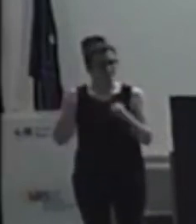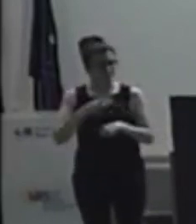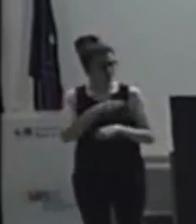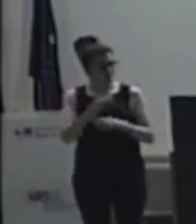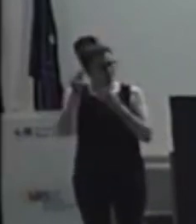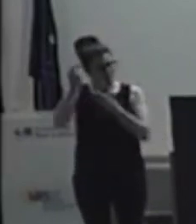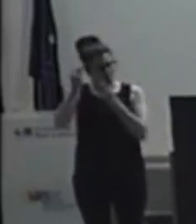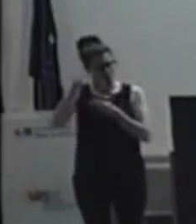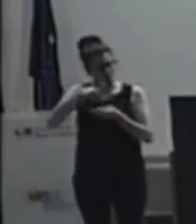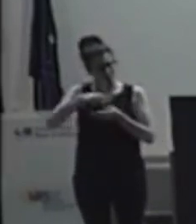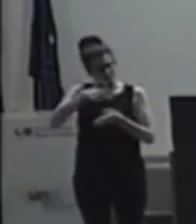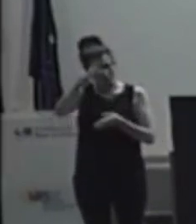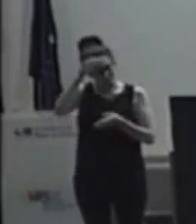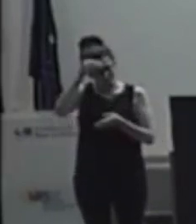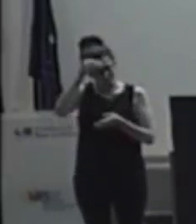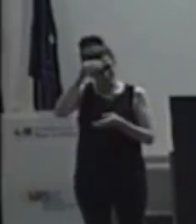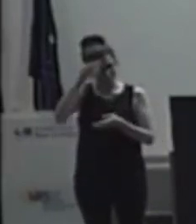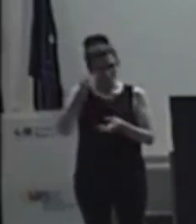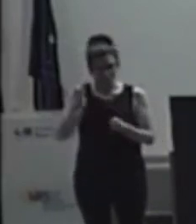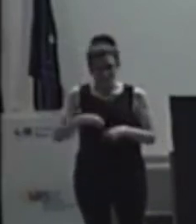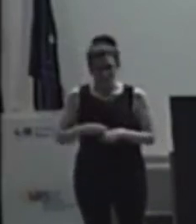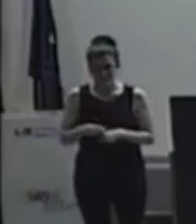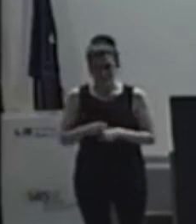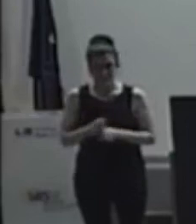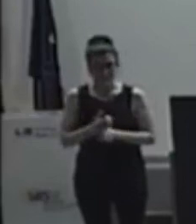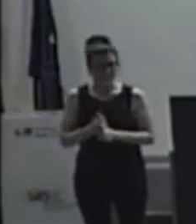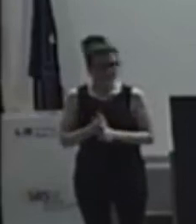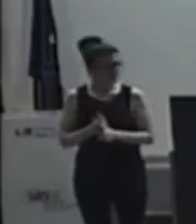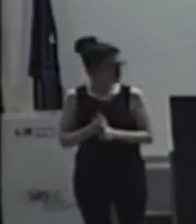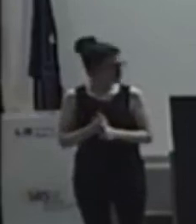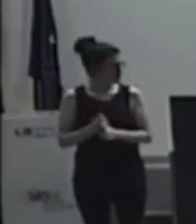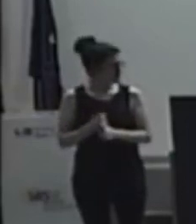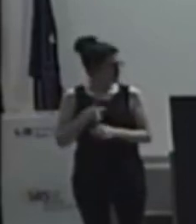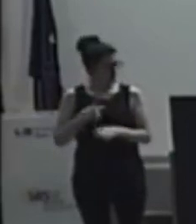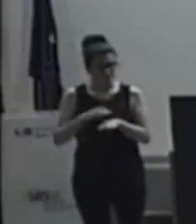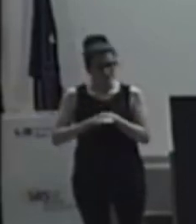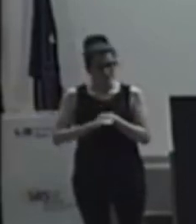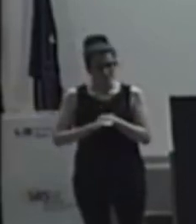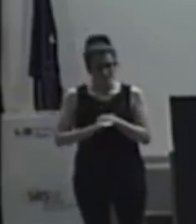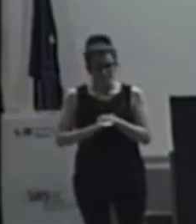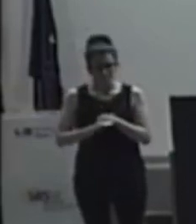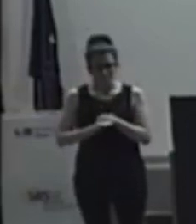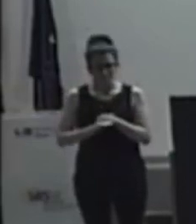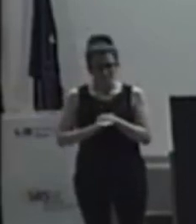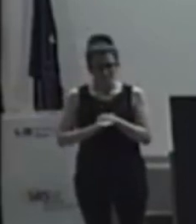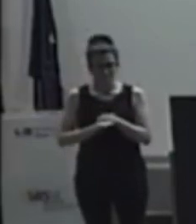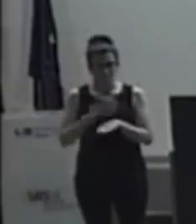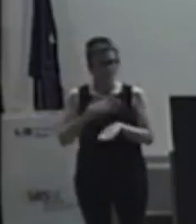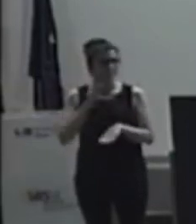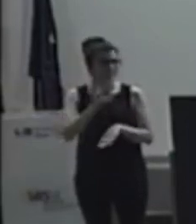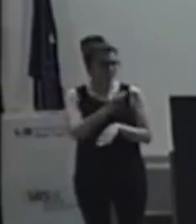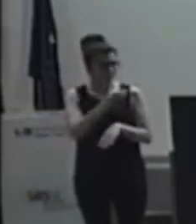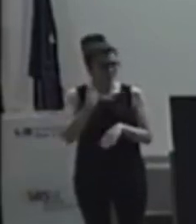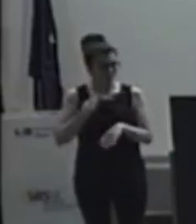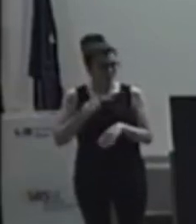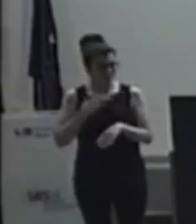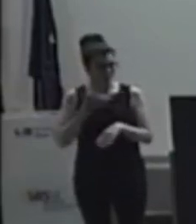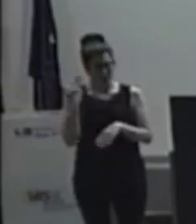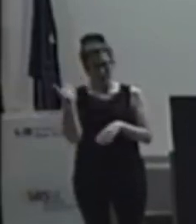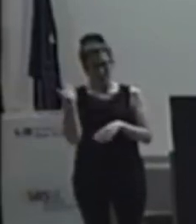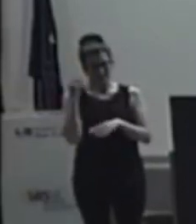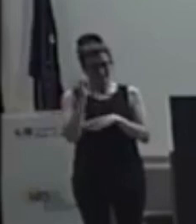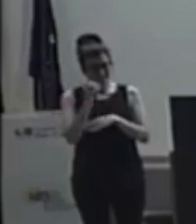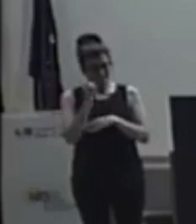reflexión. ¿Os parece bien? Yo vuelvo a lanzar la pregunta del principio, pero no ya para que la respondáis, sino para llevárnosla a